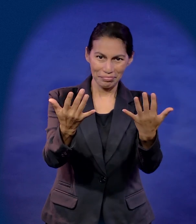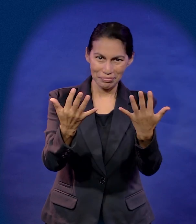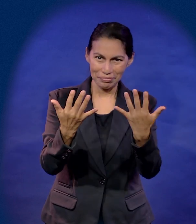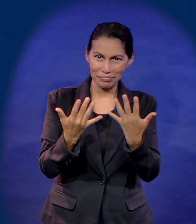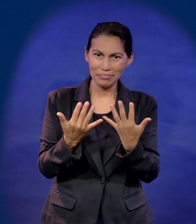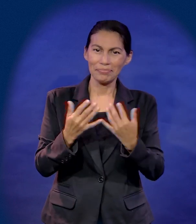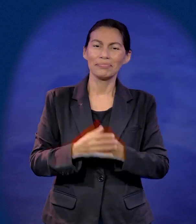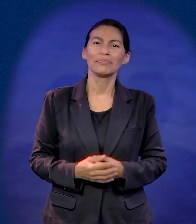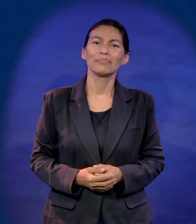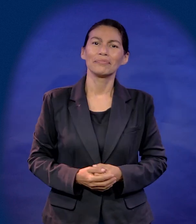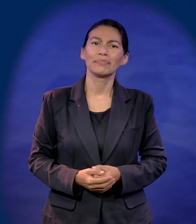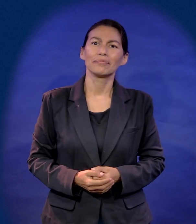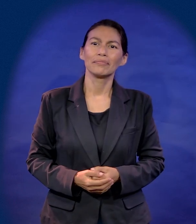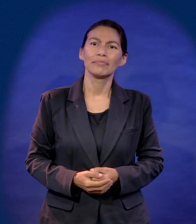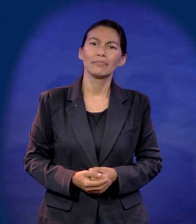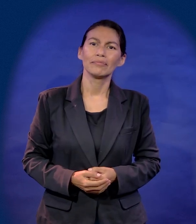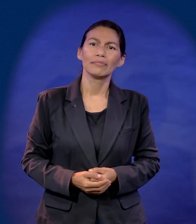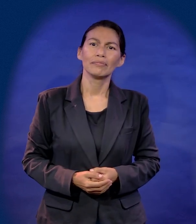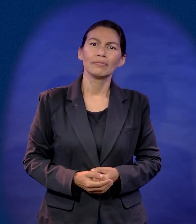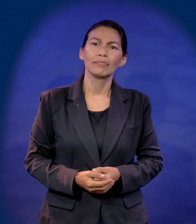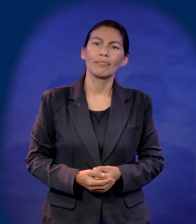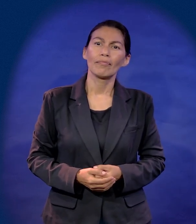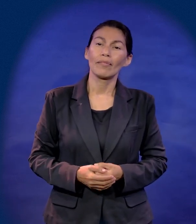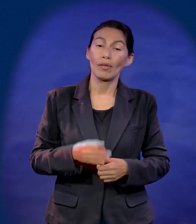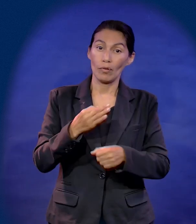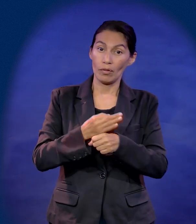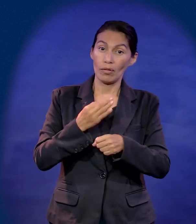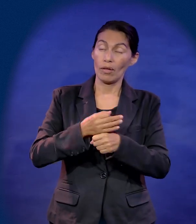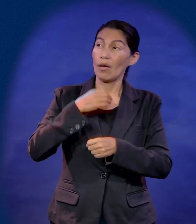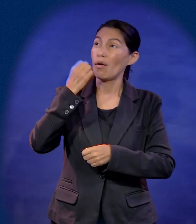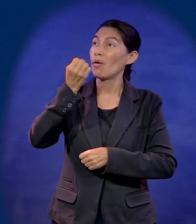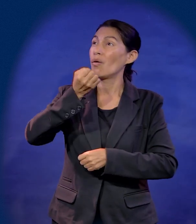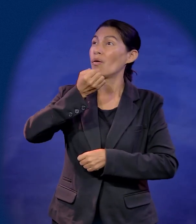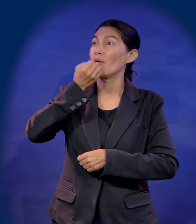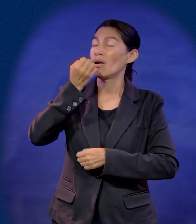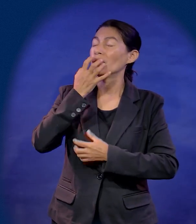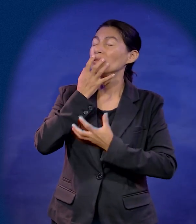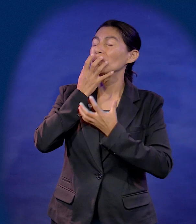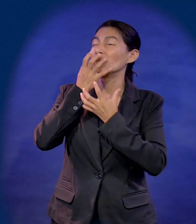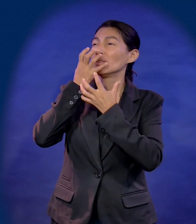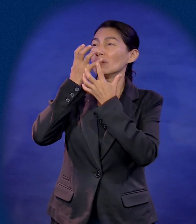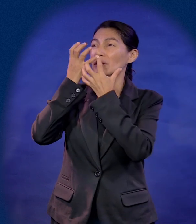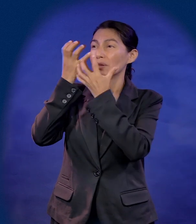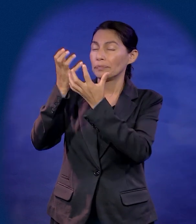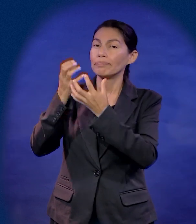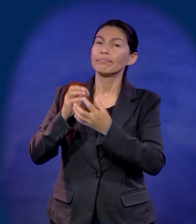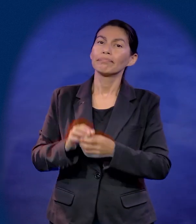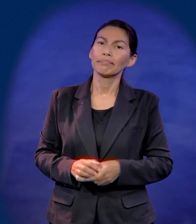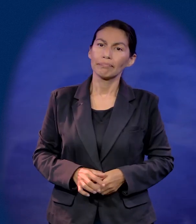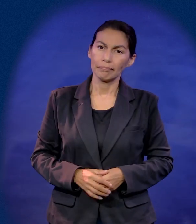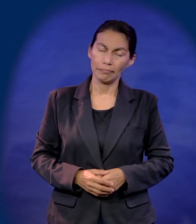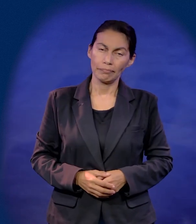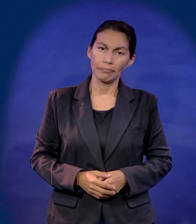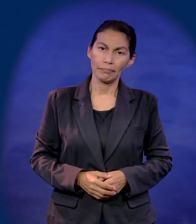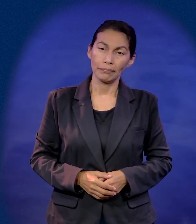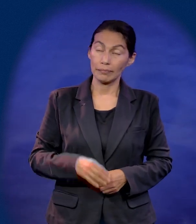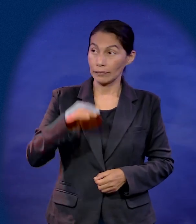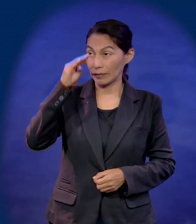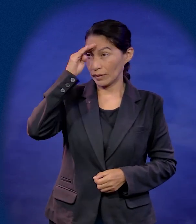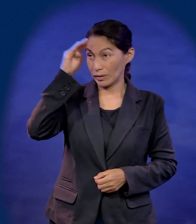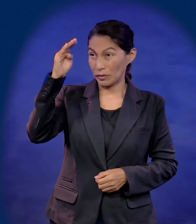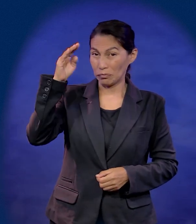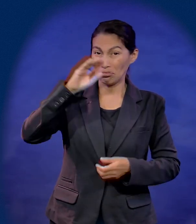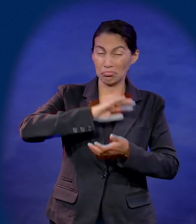Si tú necesitas fuerza y fe, hoy se lo vamos a pedir al Señor. Lo vamos a clamar. Lo vamos a